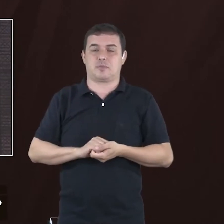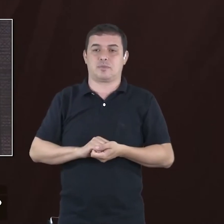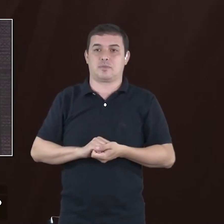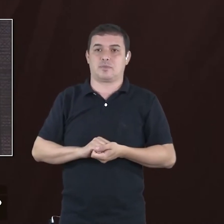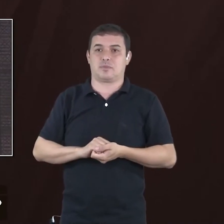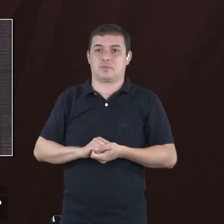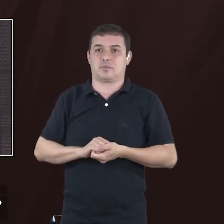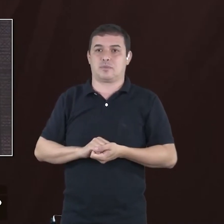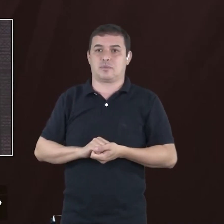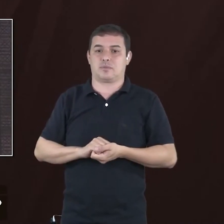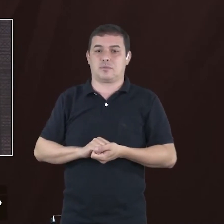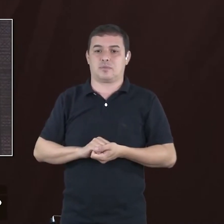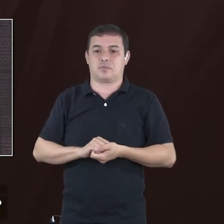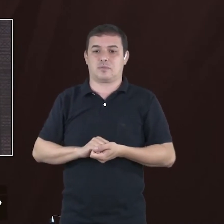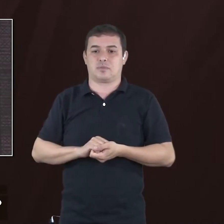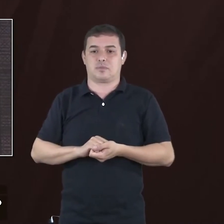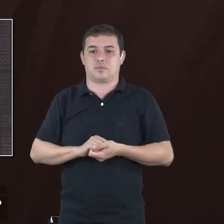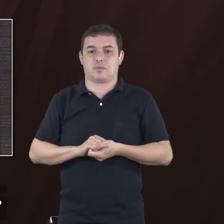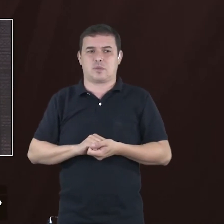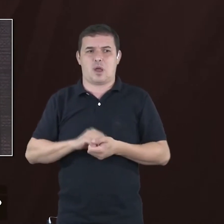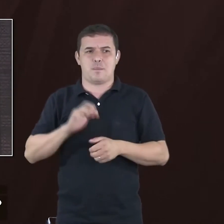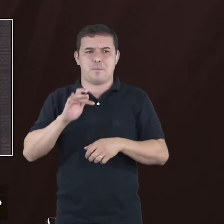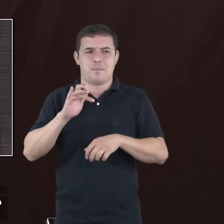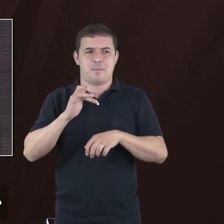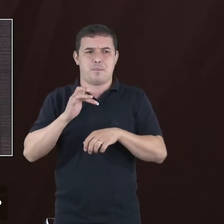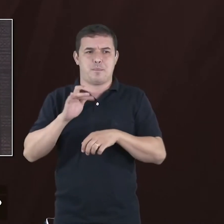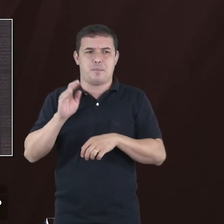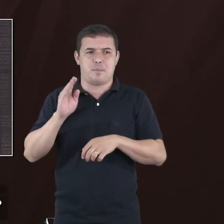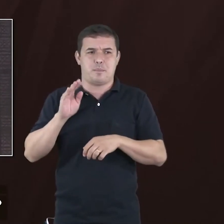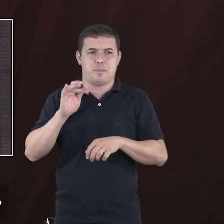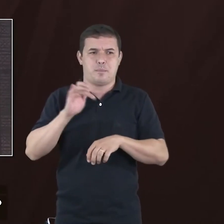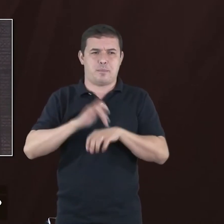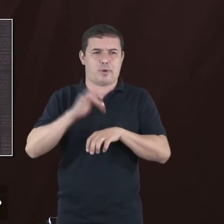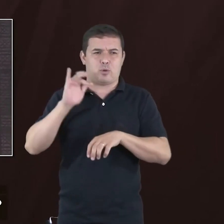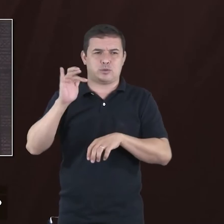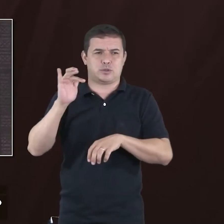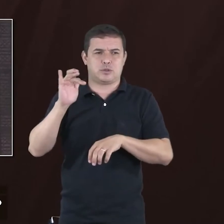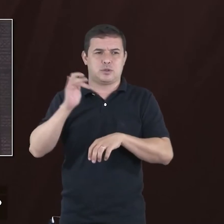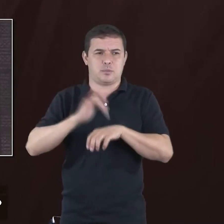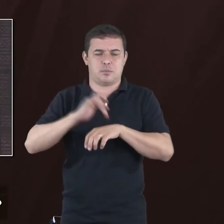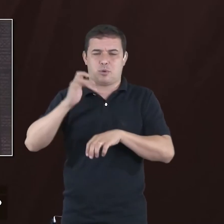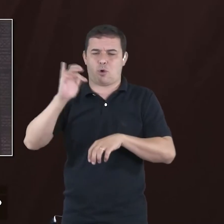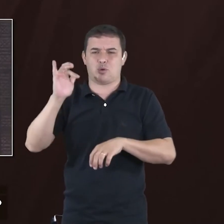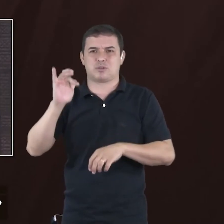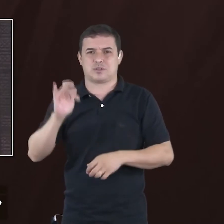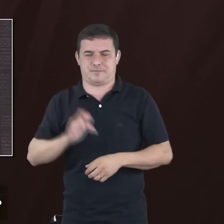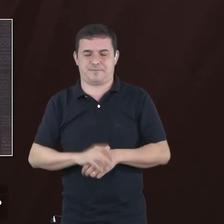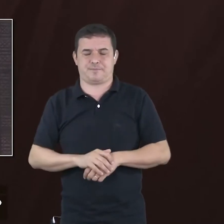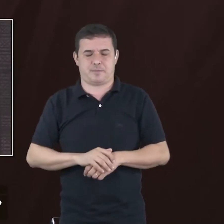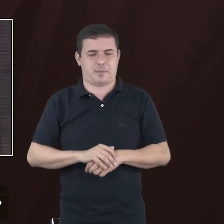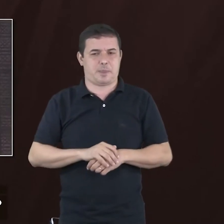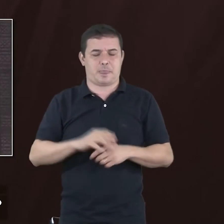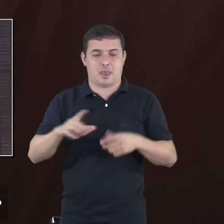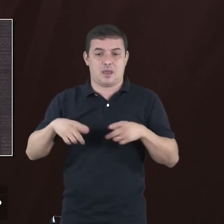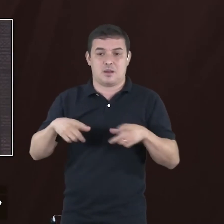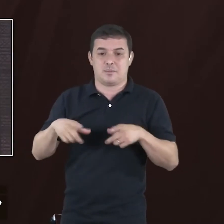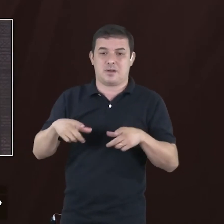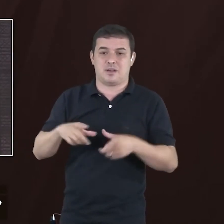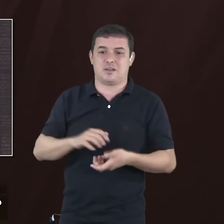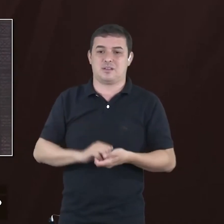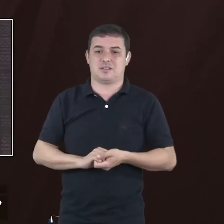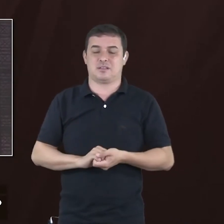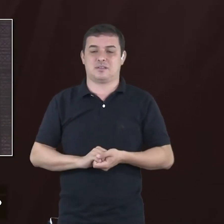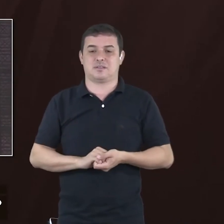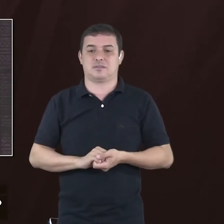quem trabalha com bronze, né? Causou-me muitos males. Irmãos, eu quero entender, existe